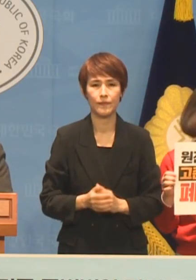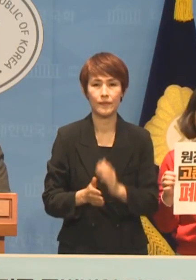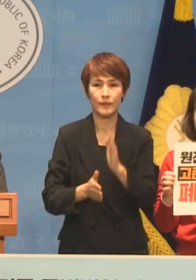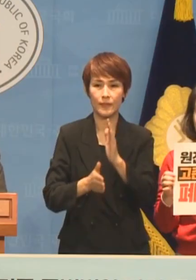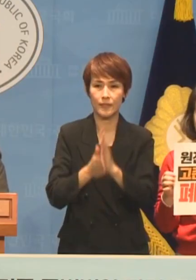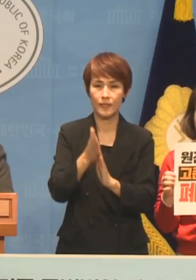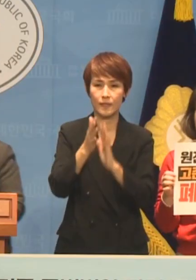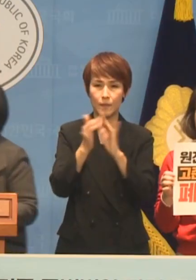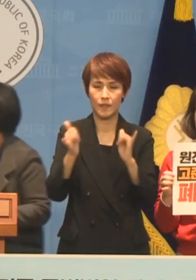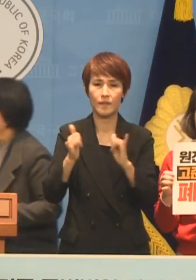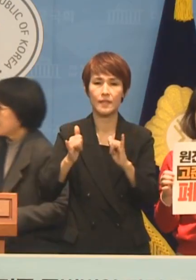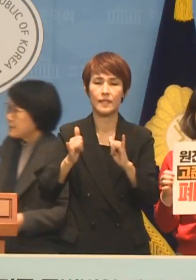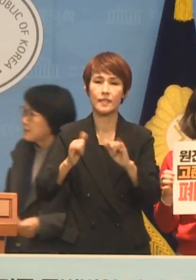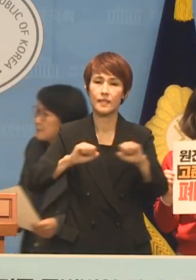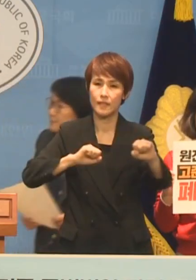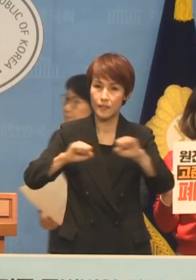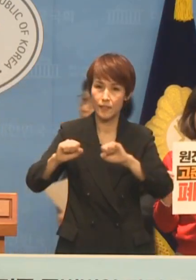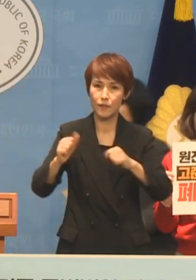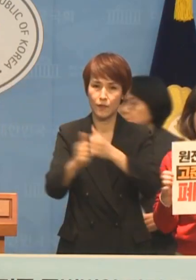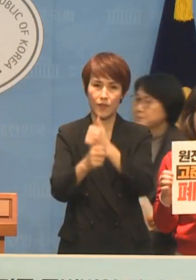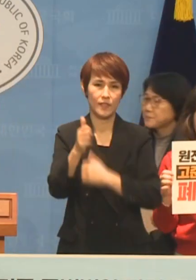발언이 있겠습니다.